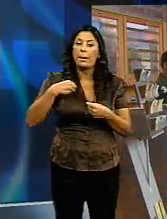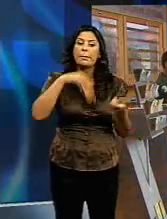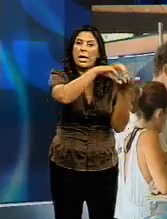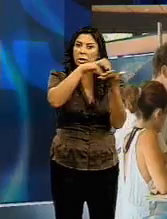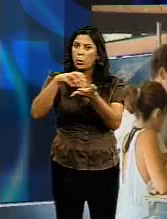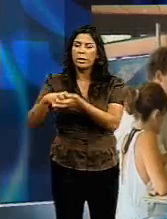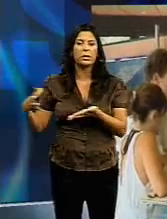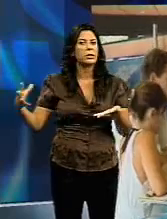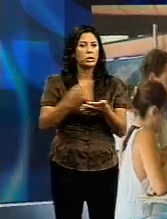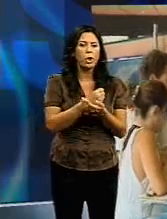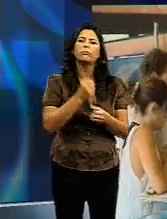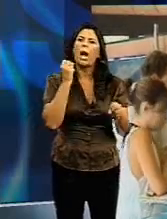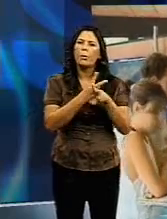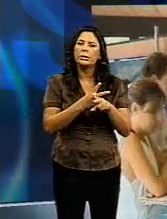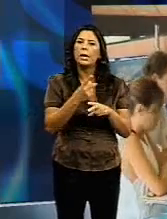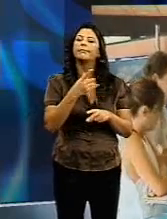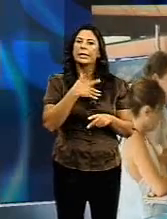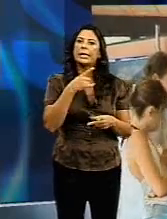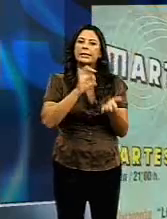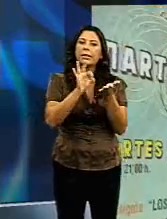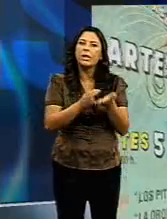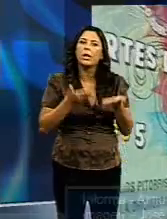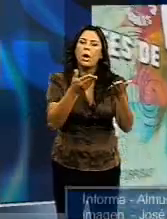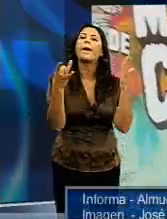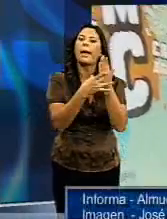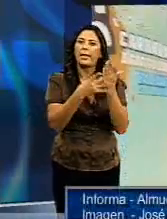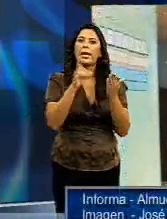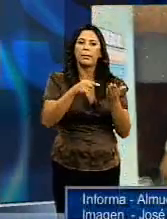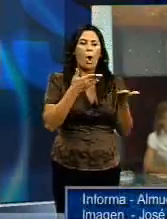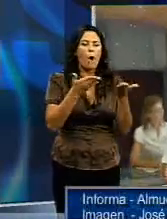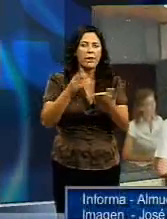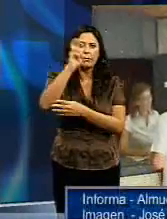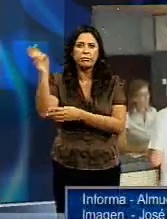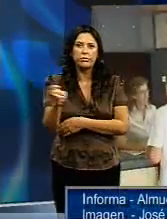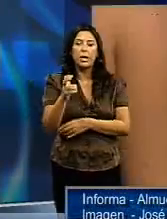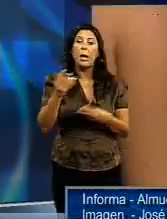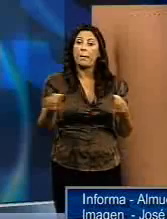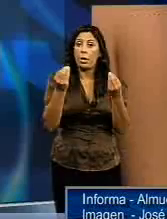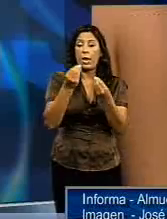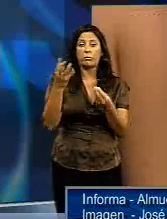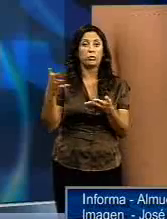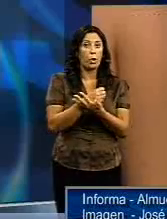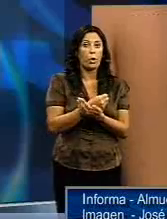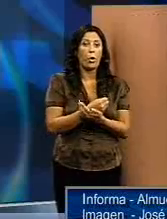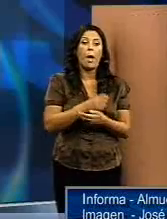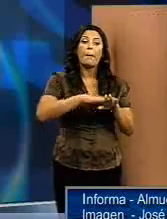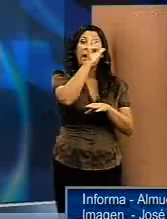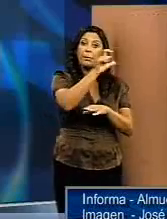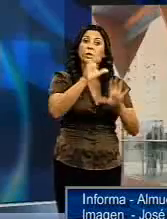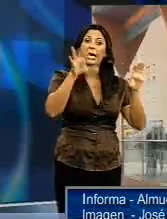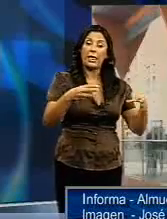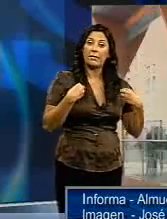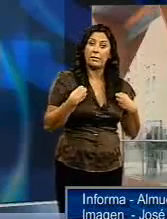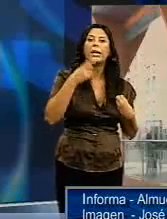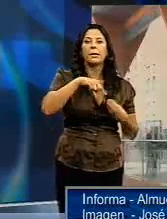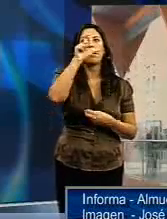instituciones apostarán por la calidad en el servicio y en la oferta para mejorar las actuaciones, no solo de cara a los gaditanos, también ante